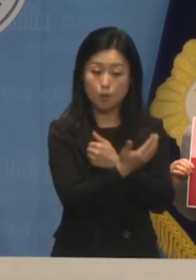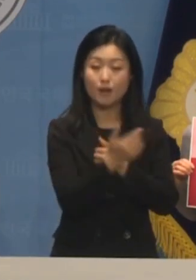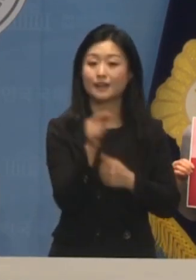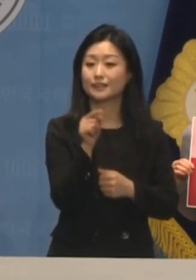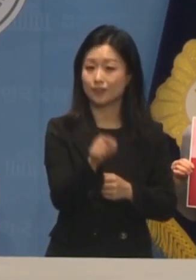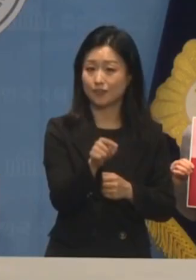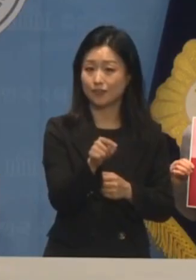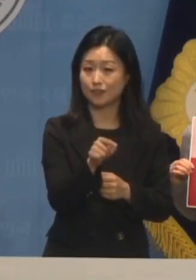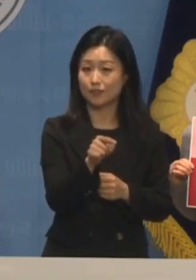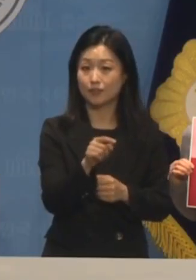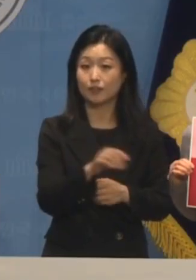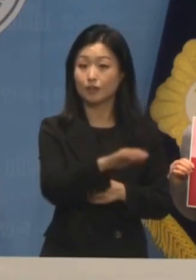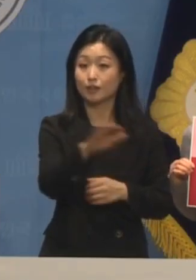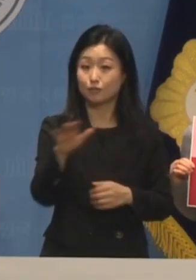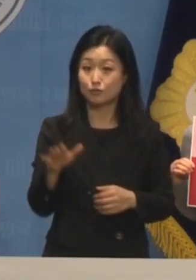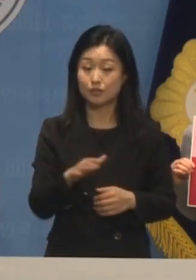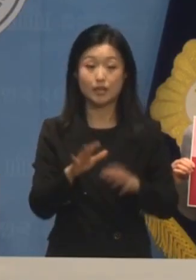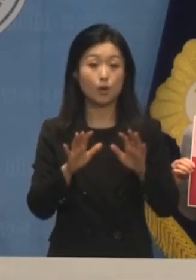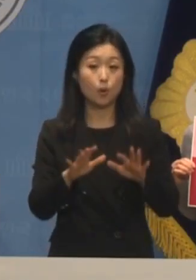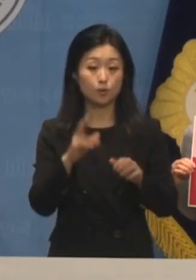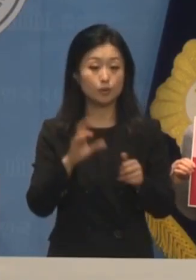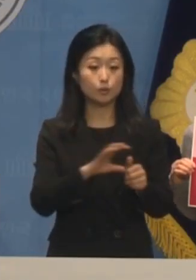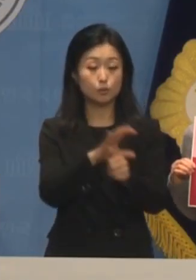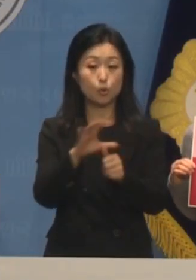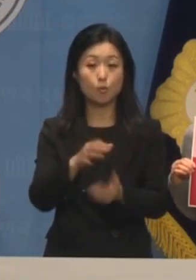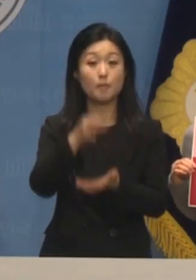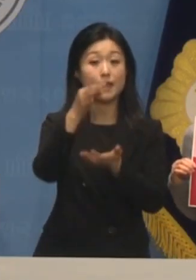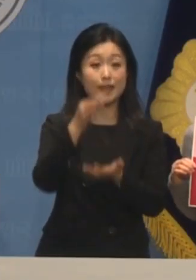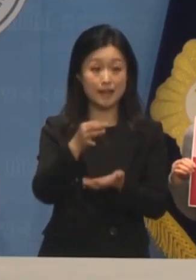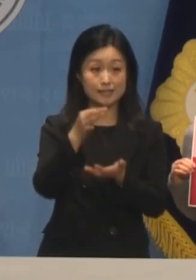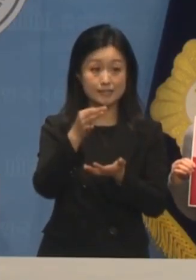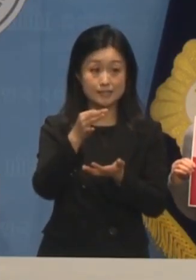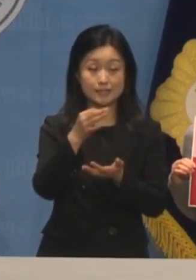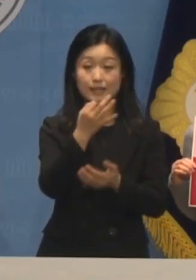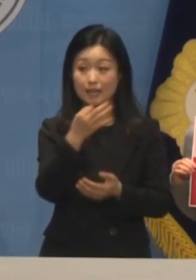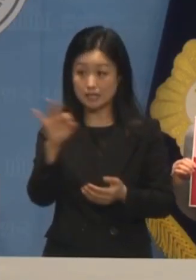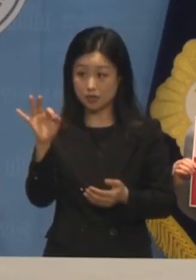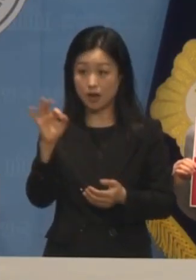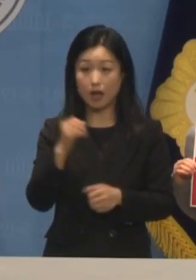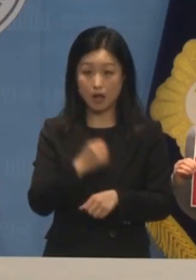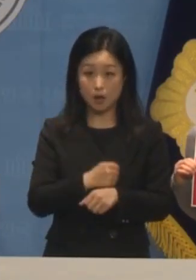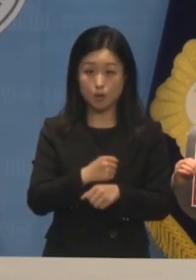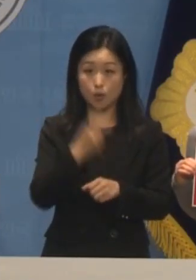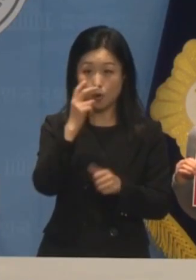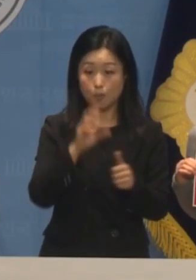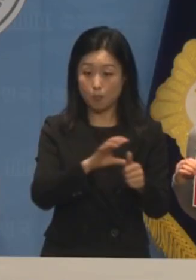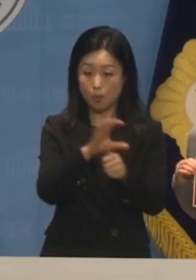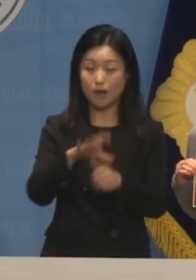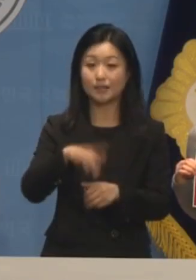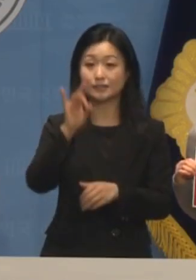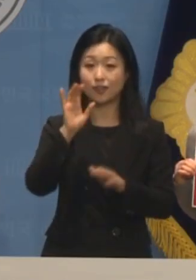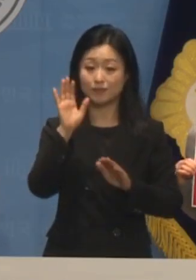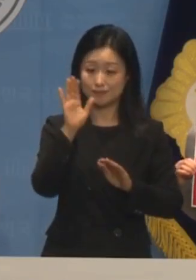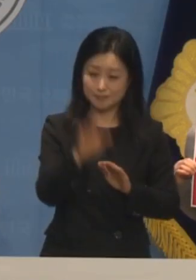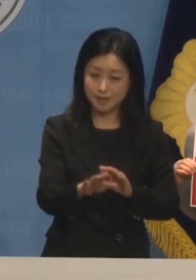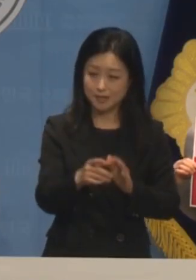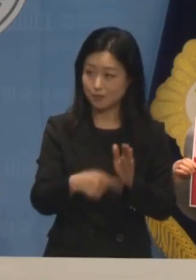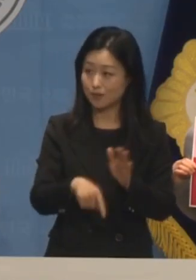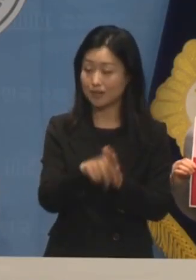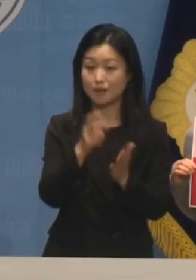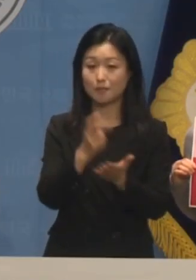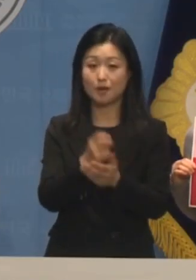것입니다. 우리는 오늘 돌봄의 가치를 광범위하게 인정하고 보호하는 첫 단계를 위해